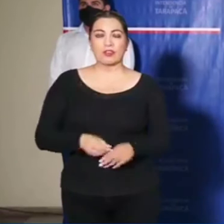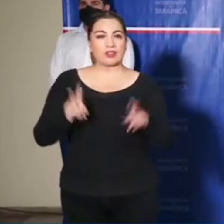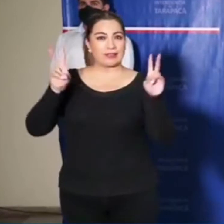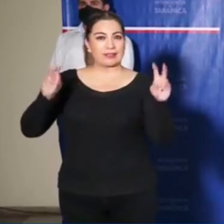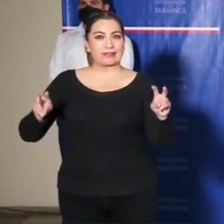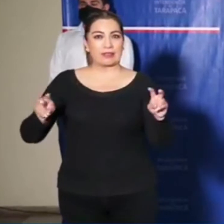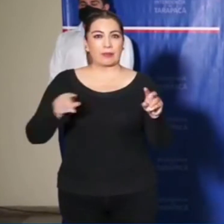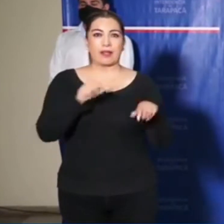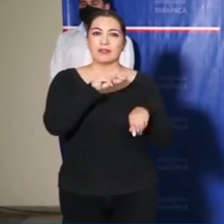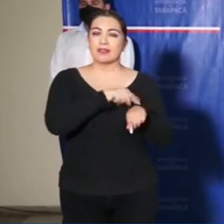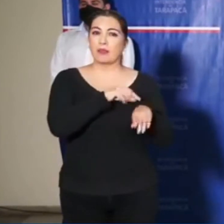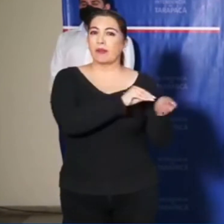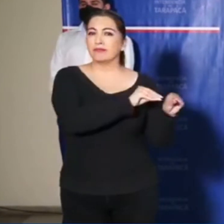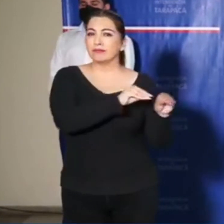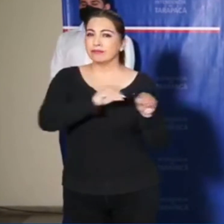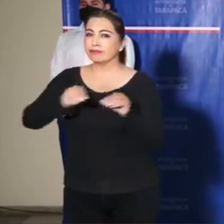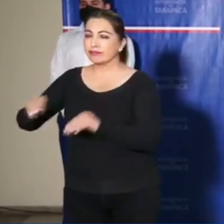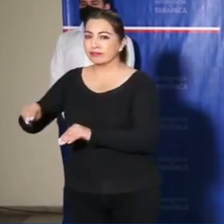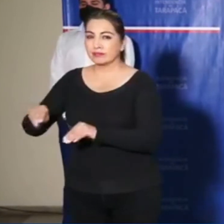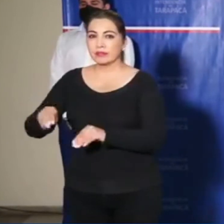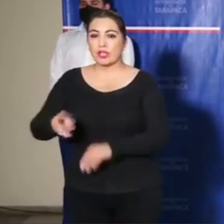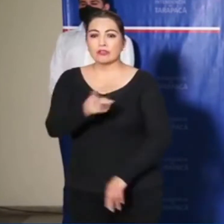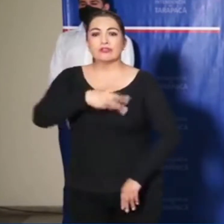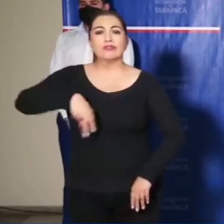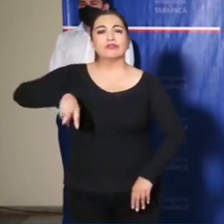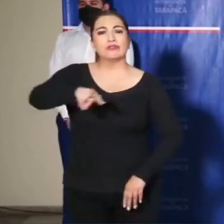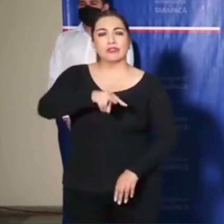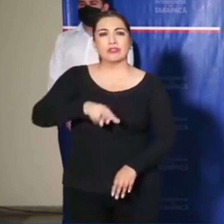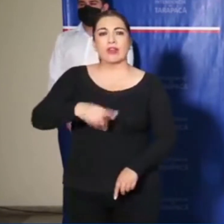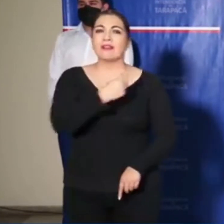durante todo este tiempo, el que cómo logramos